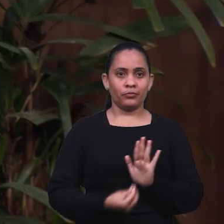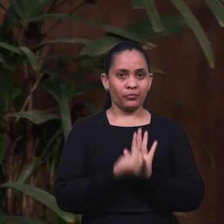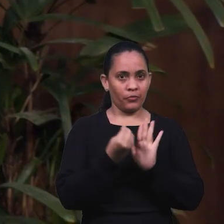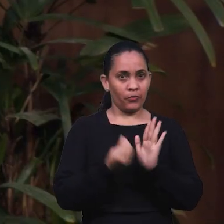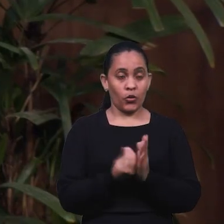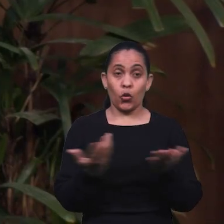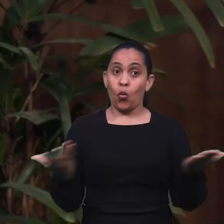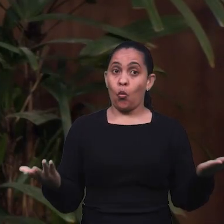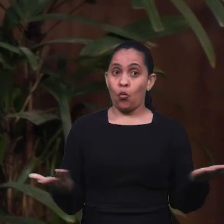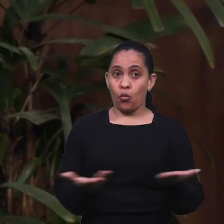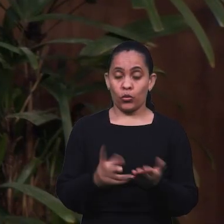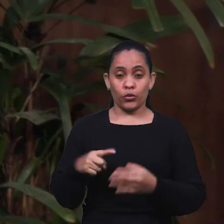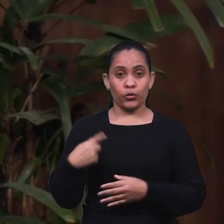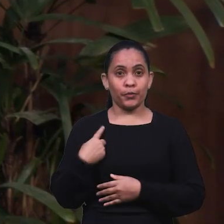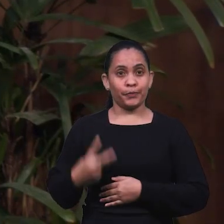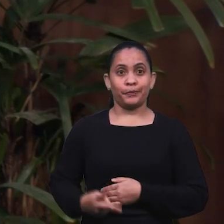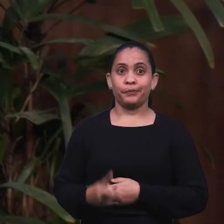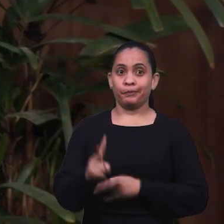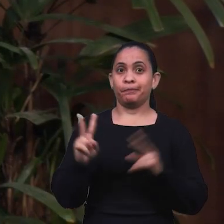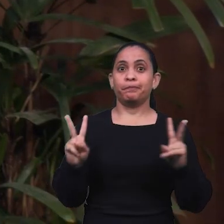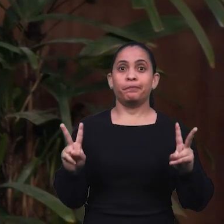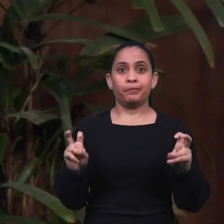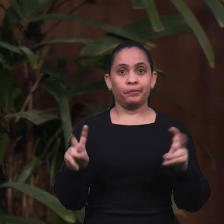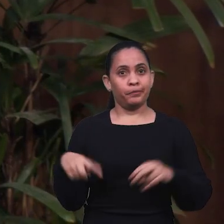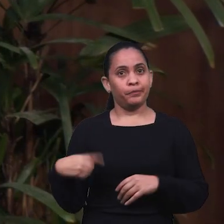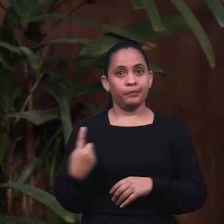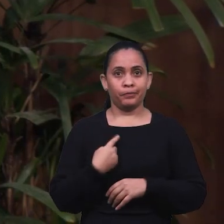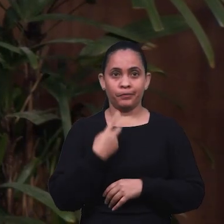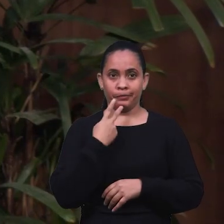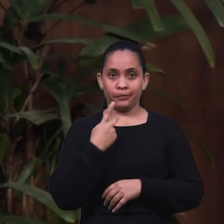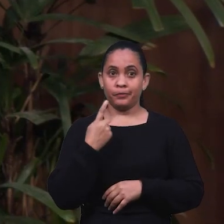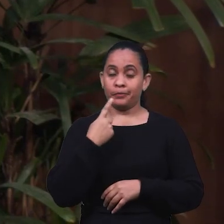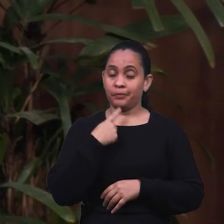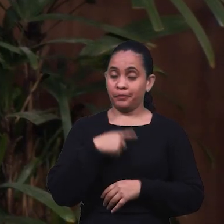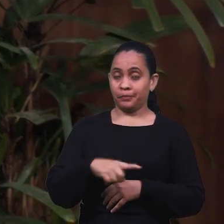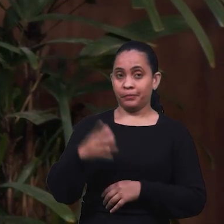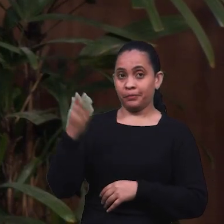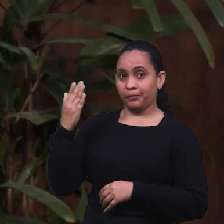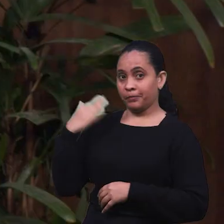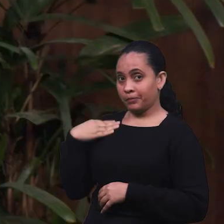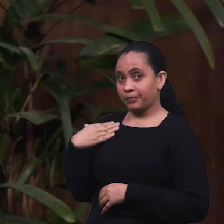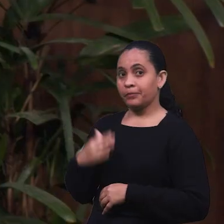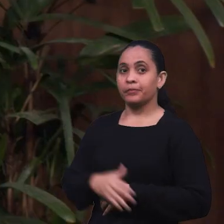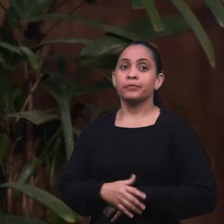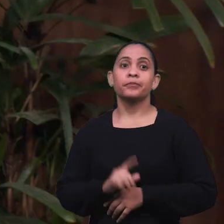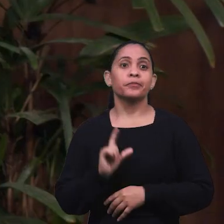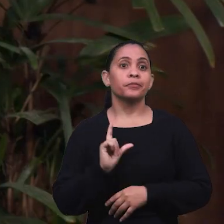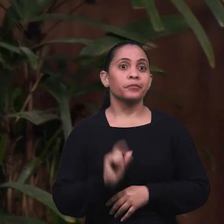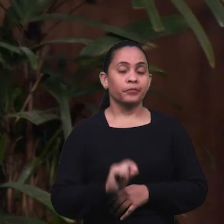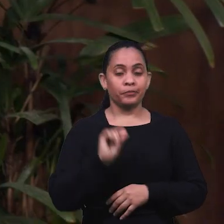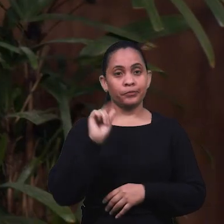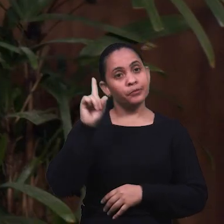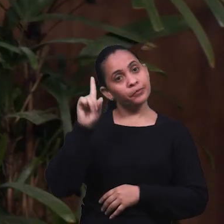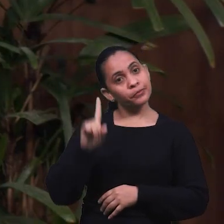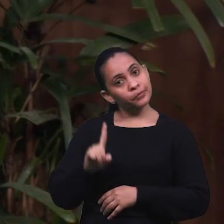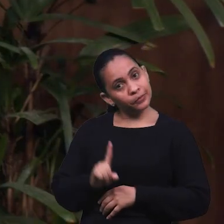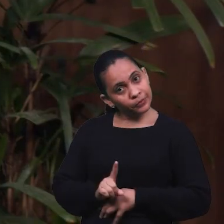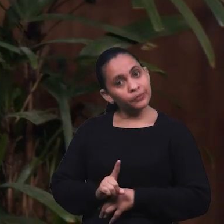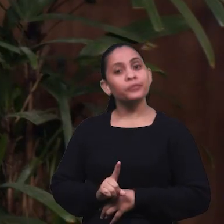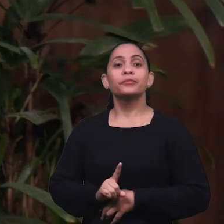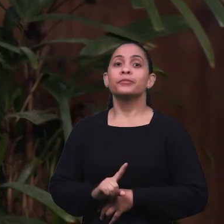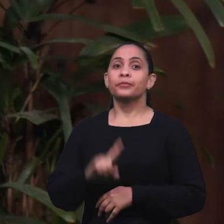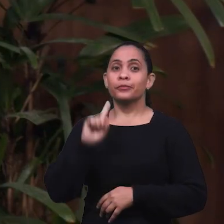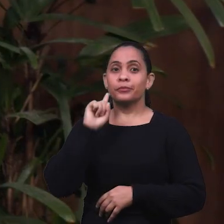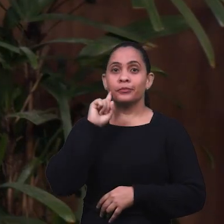E hoje vamos dar continuidade ao tema qual nós estávamos falando na semana passada, que é sobre os direitos previdenciários